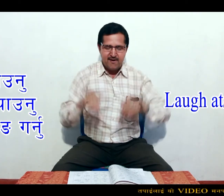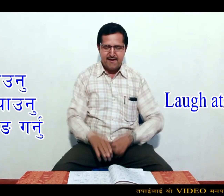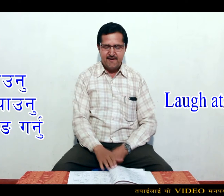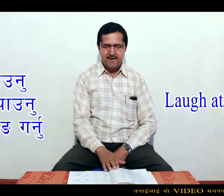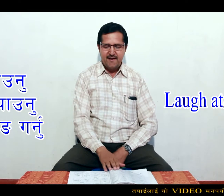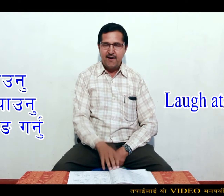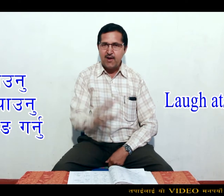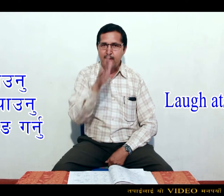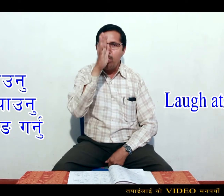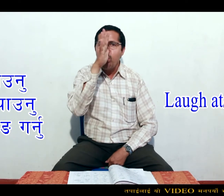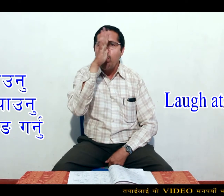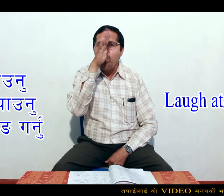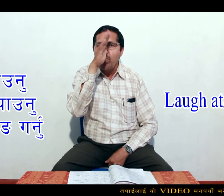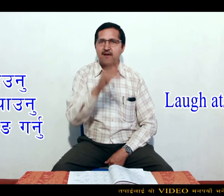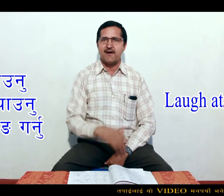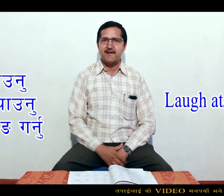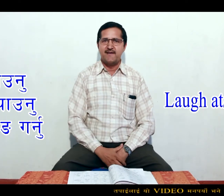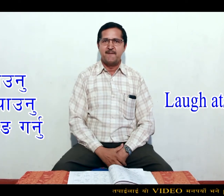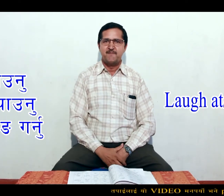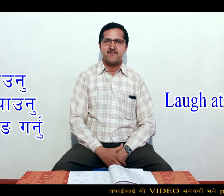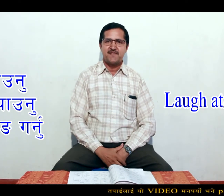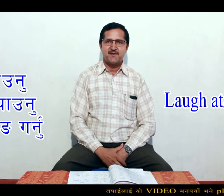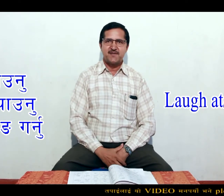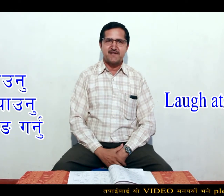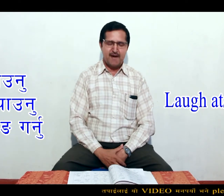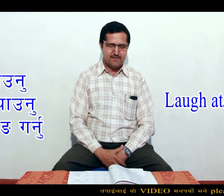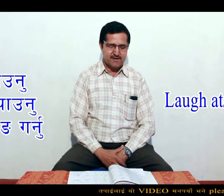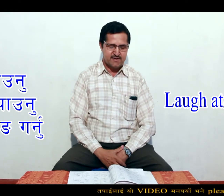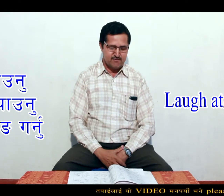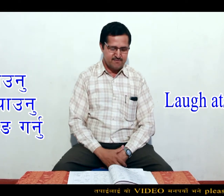गर्ने, अथवा गर्ने, खुच्चिङ मार्नु, गिज्याउनु,